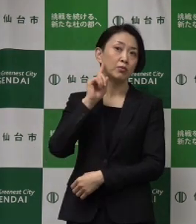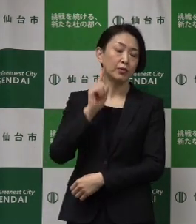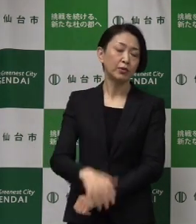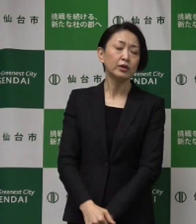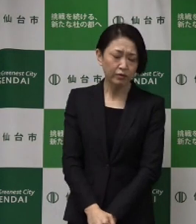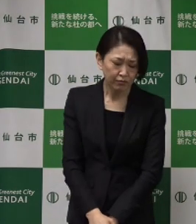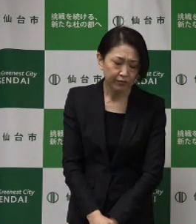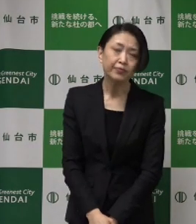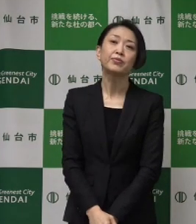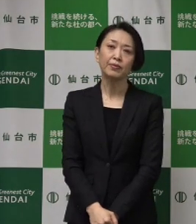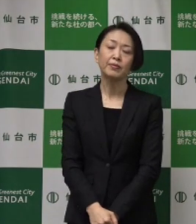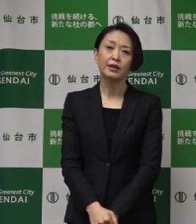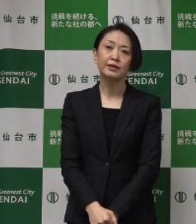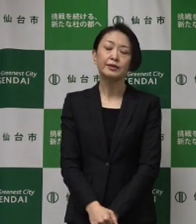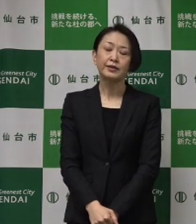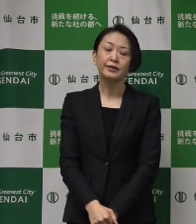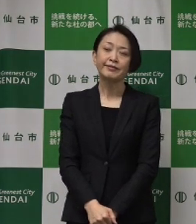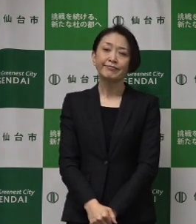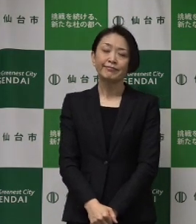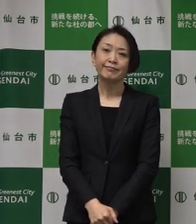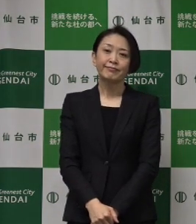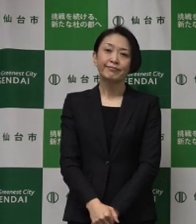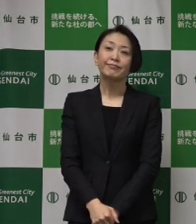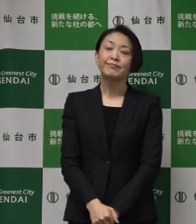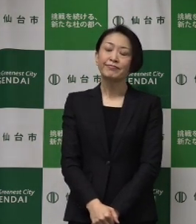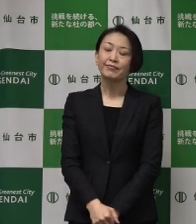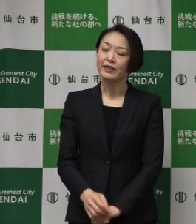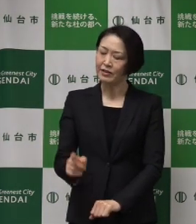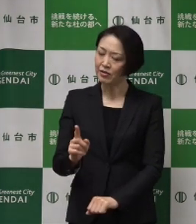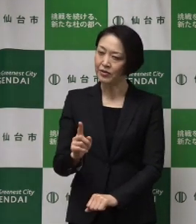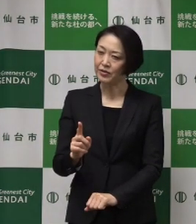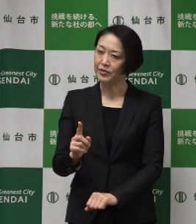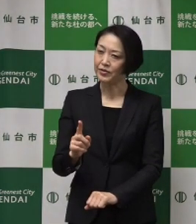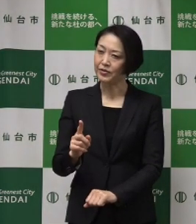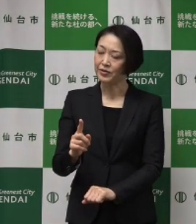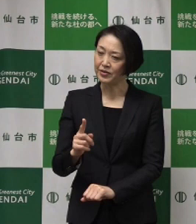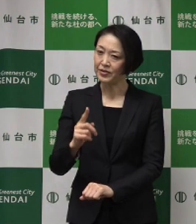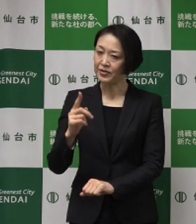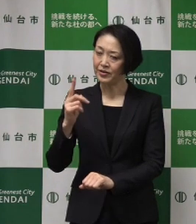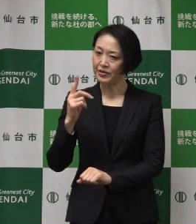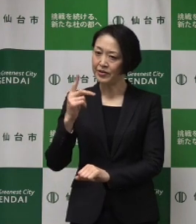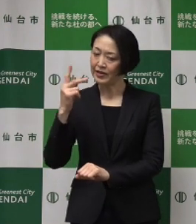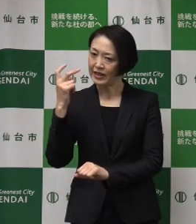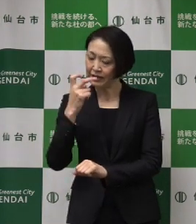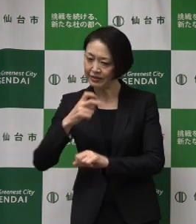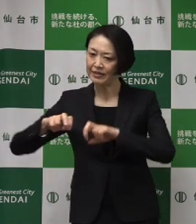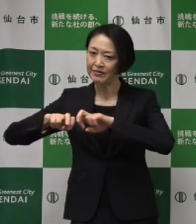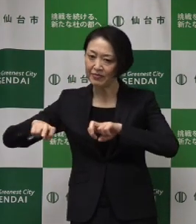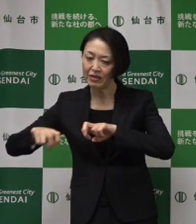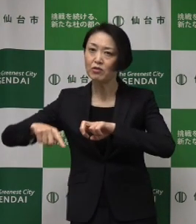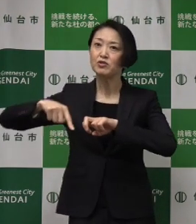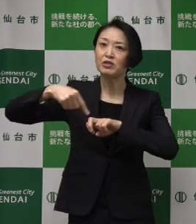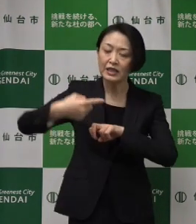を与えてもらいたいというふうな実践の段階にあるものもいろいろだと思うんです。それも合